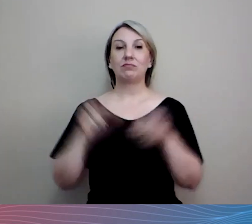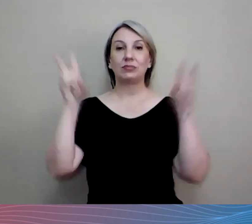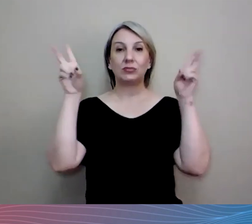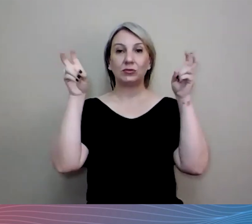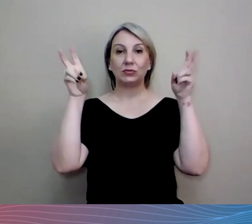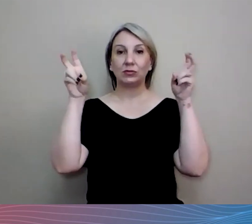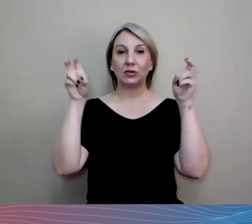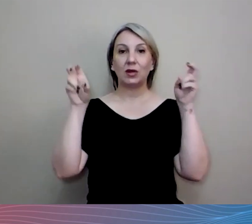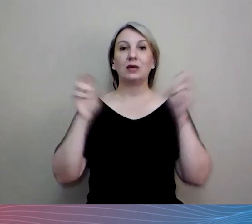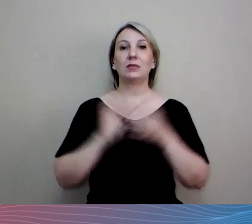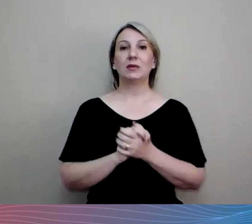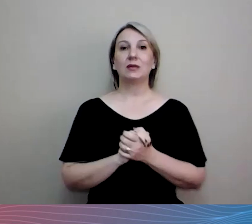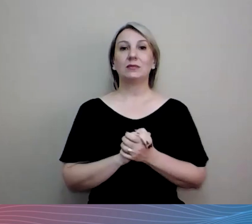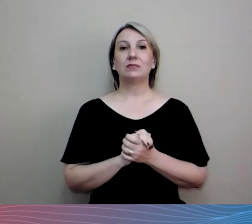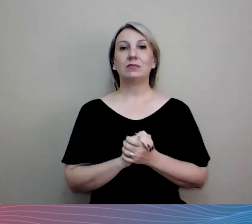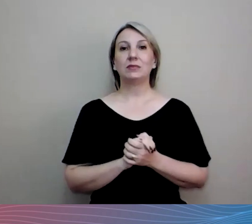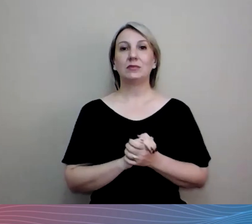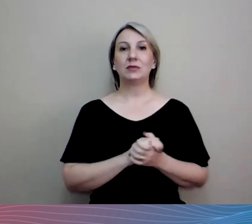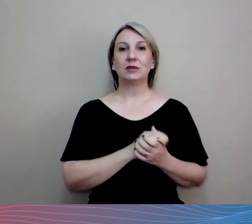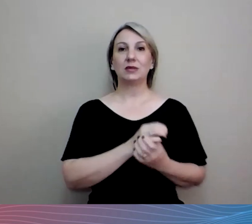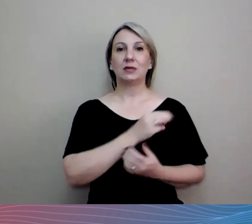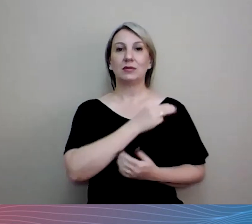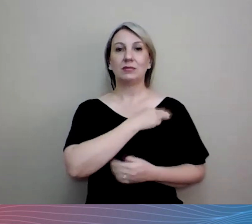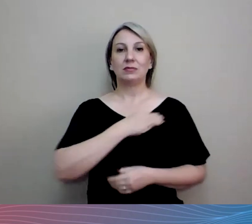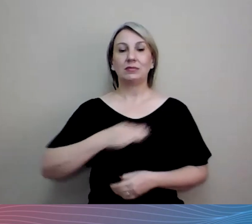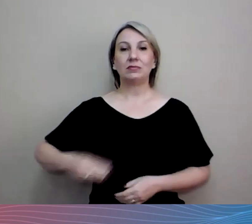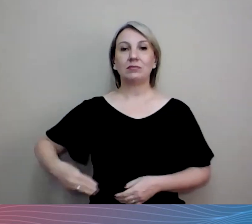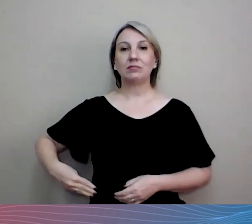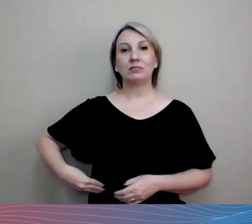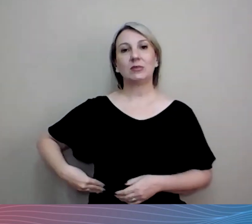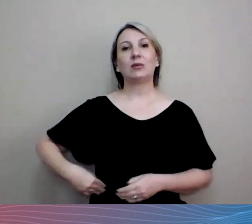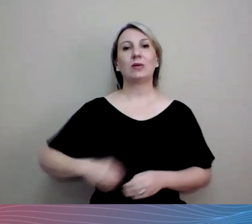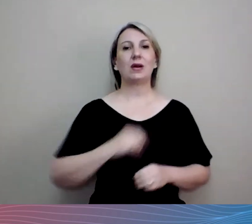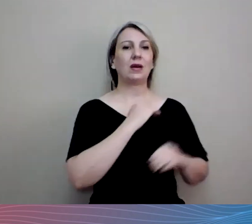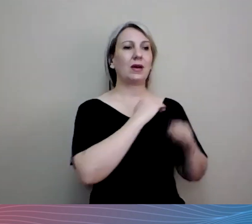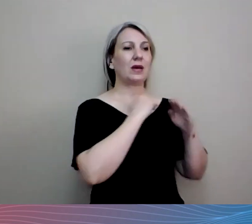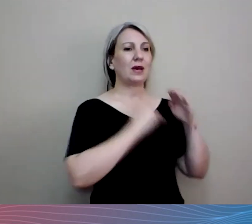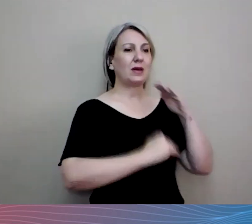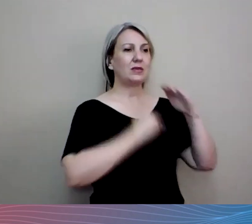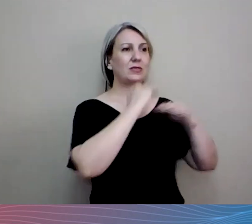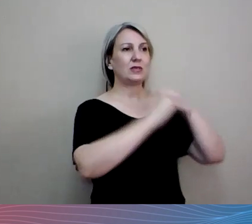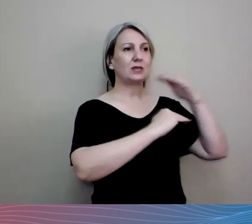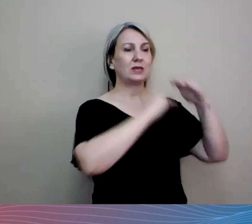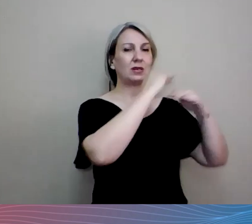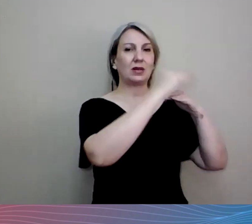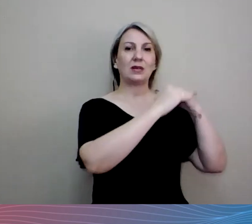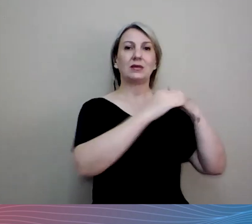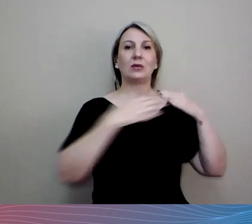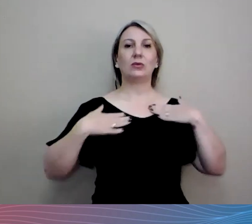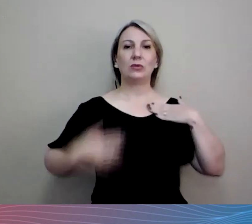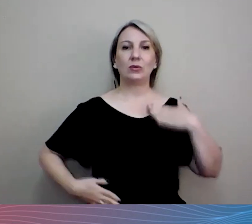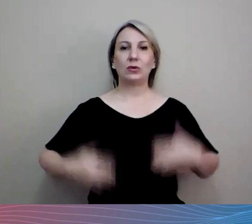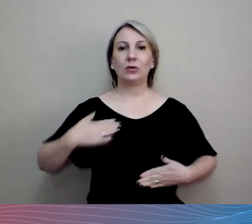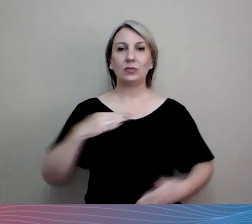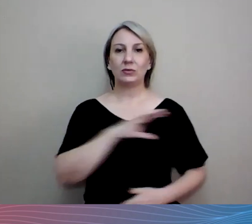a edificação do corpo de Cristo. E o título da mensagem 17 é a